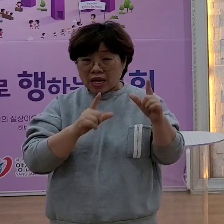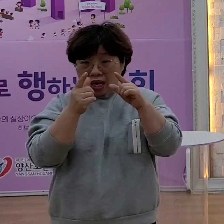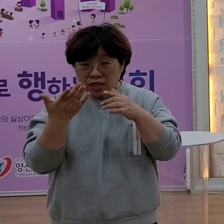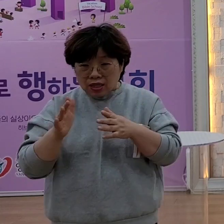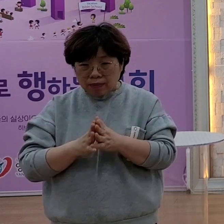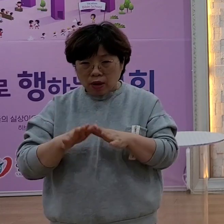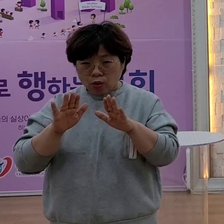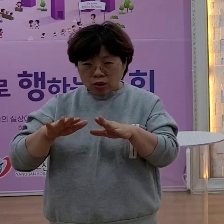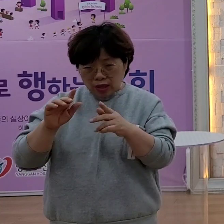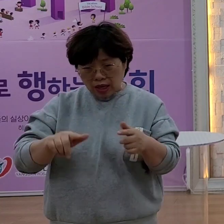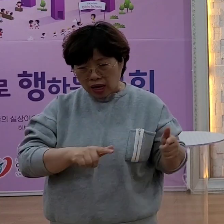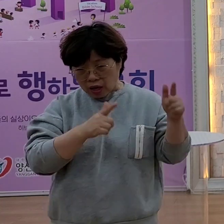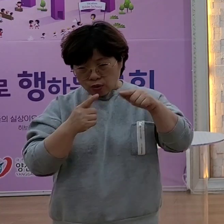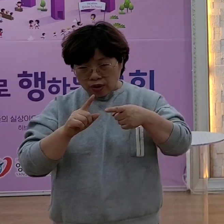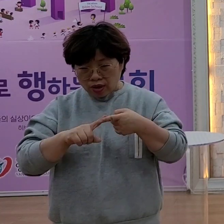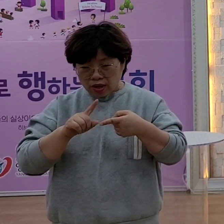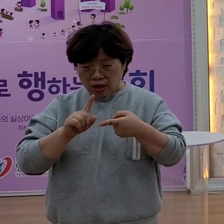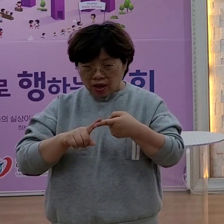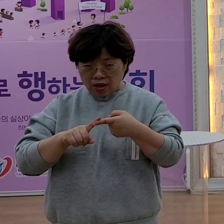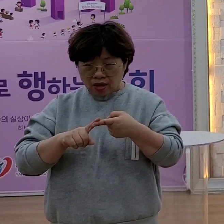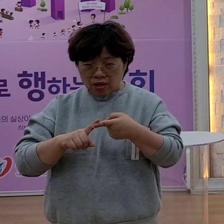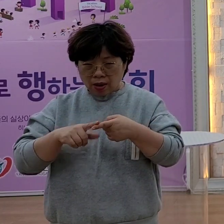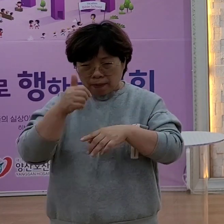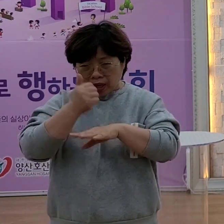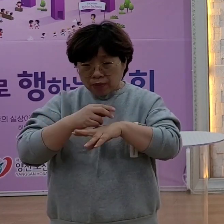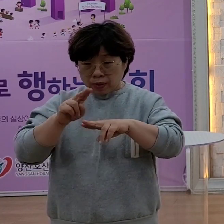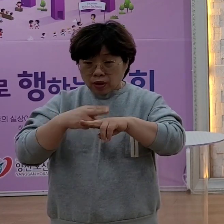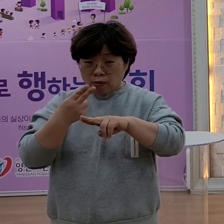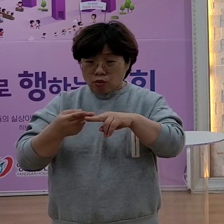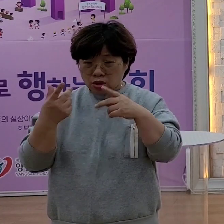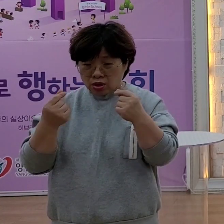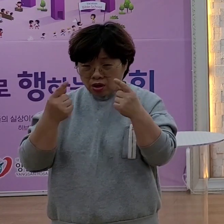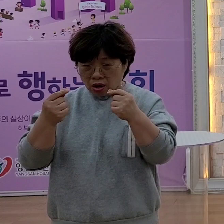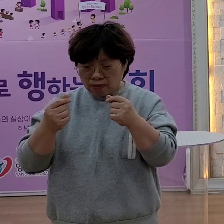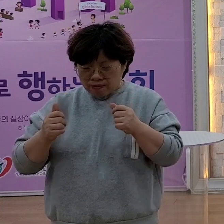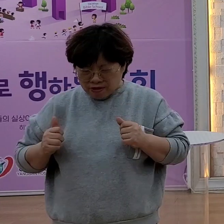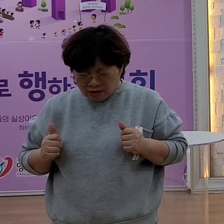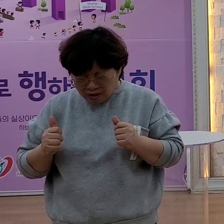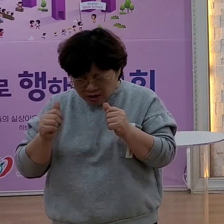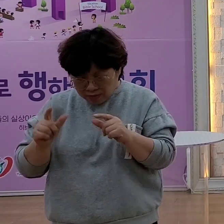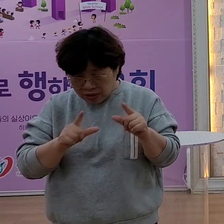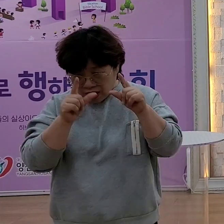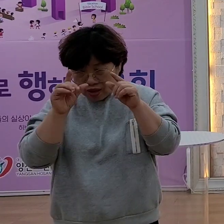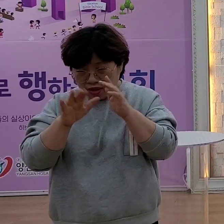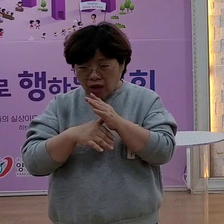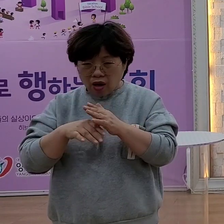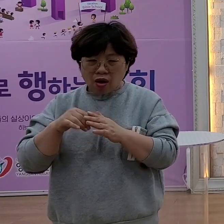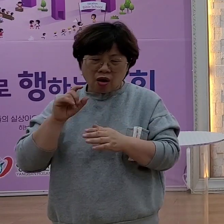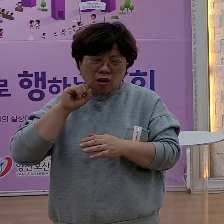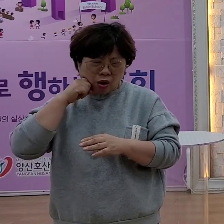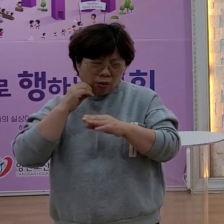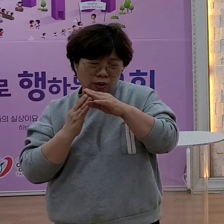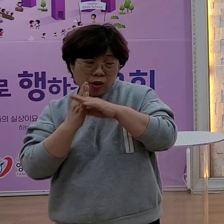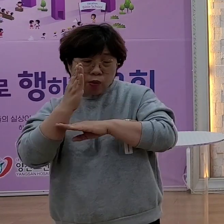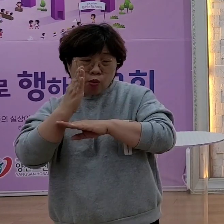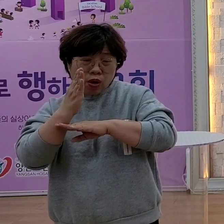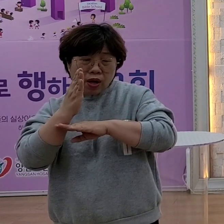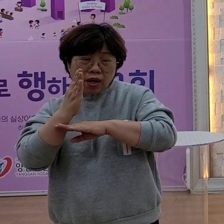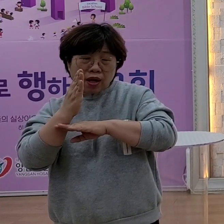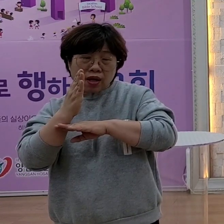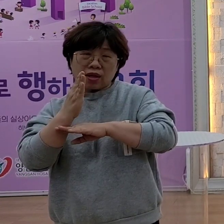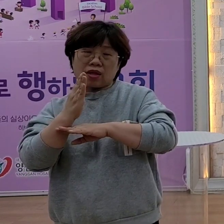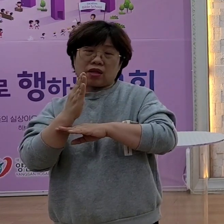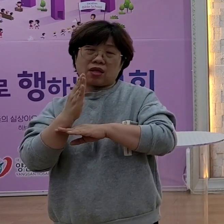것처럼 그렇게 살아 그 어떤 역경과 현실도 뛰어넘을 수 있었다는 것을 보여주는 감동의 스토리가 되었다는